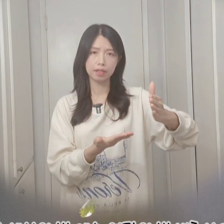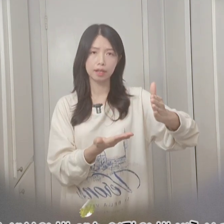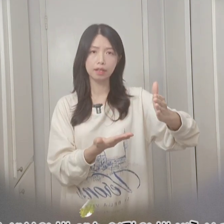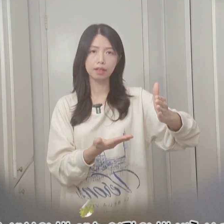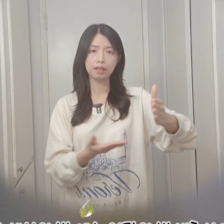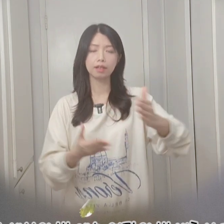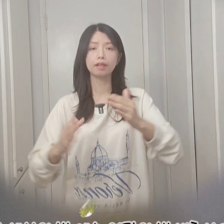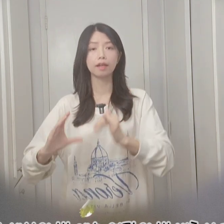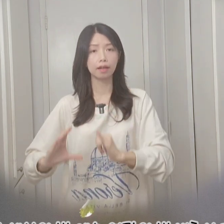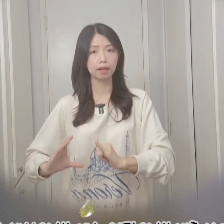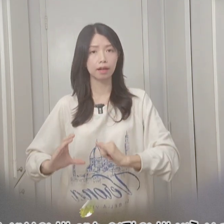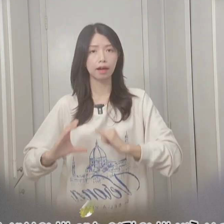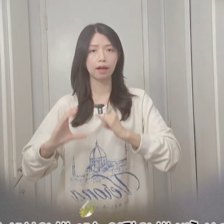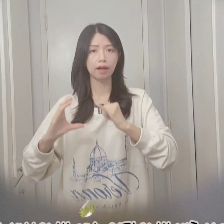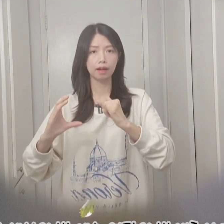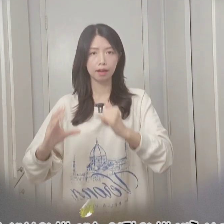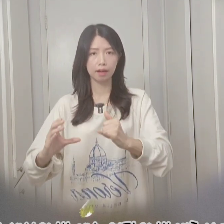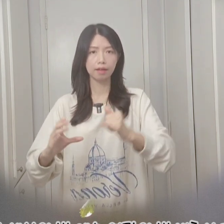물리치신